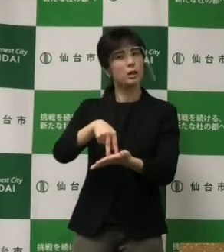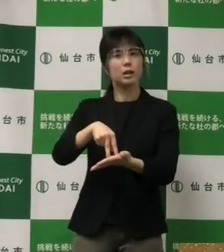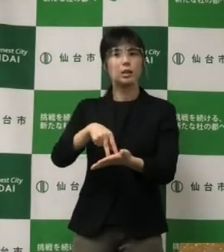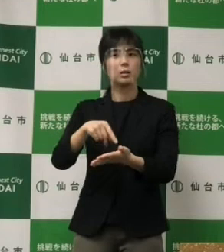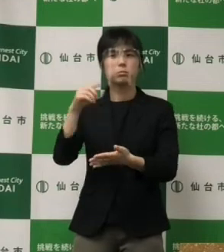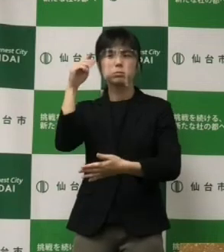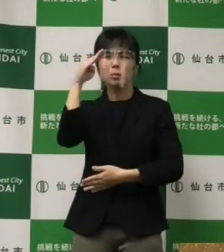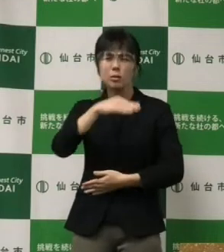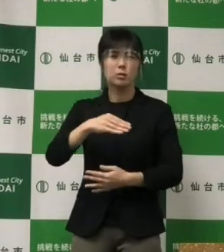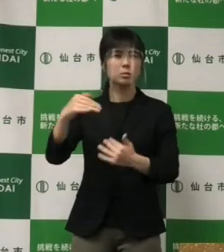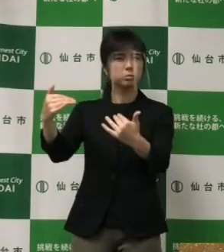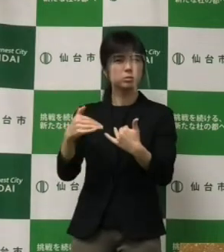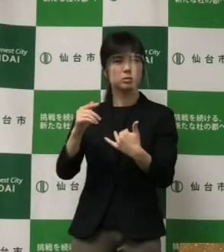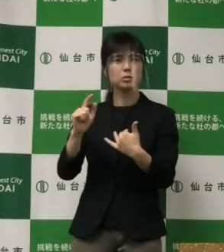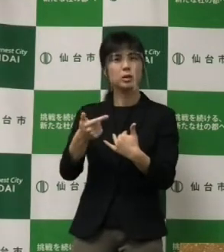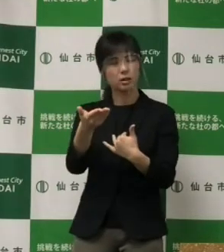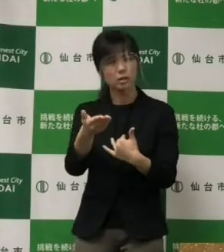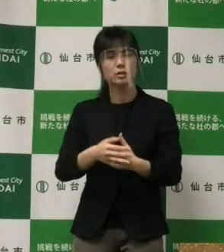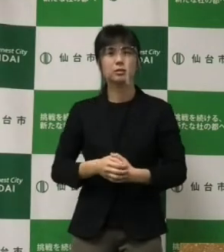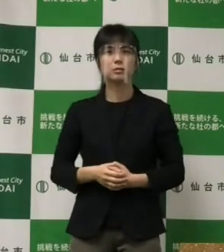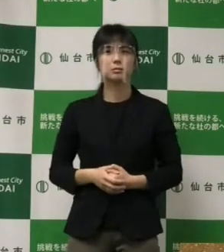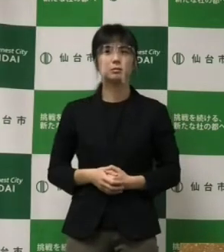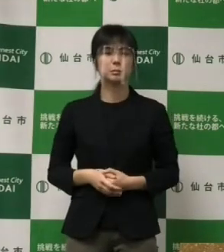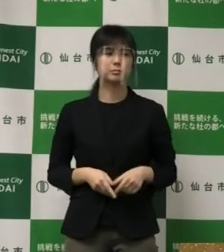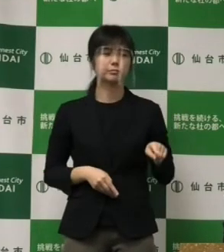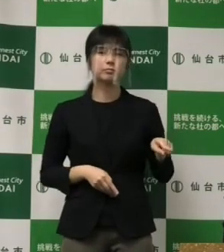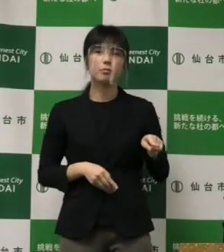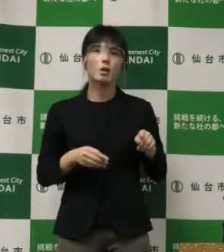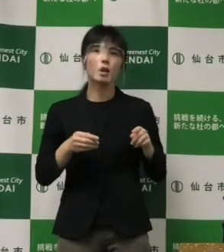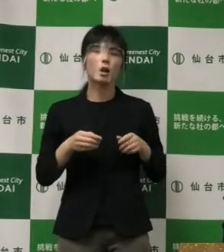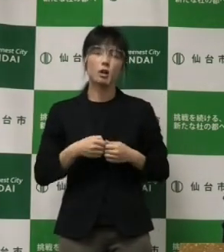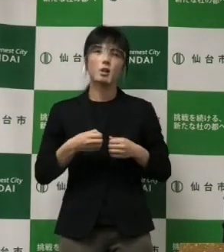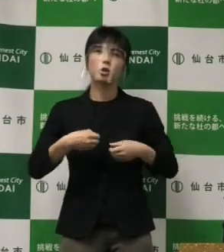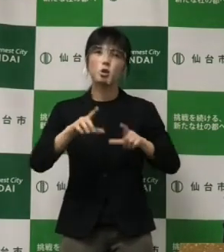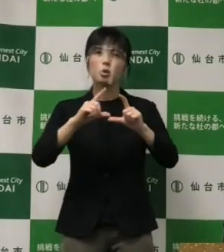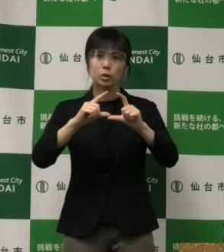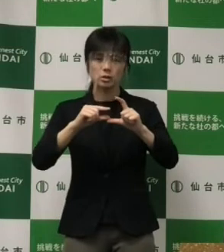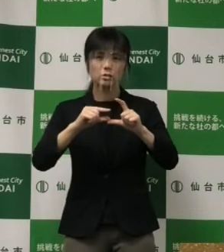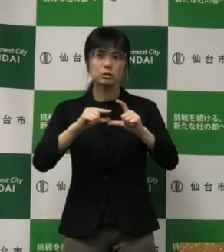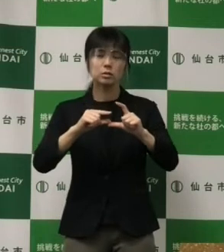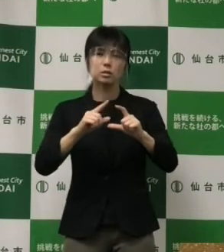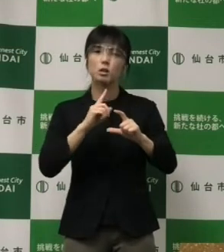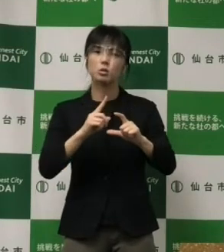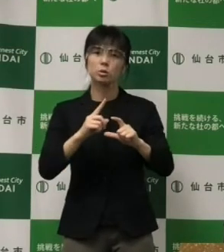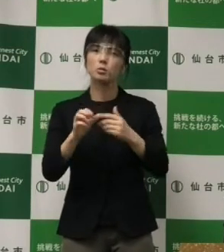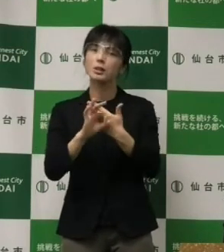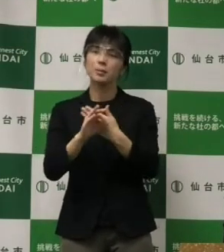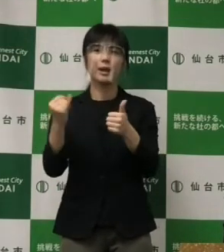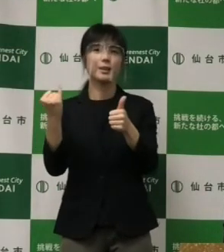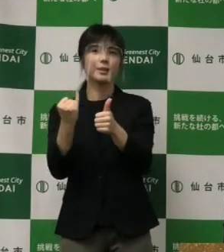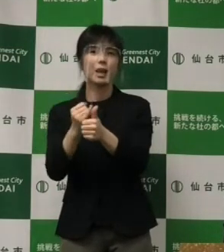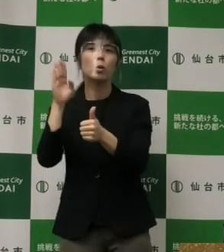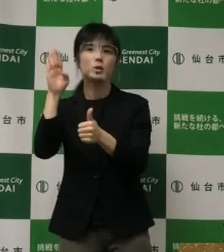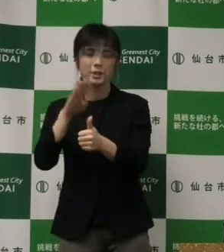出生率ということについて言えば、結婚がしやすいように、あるいは